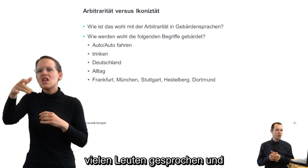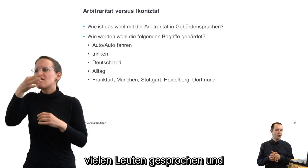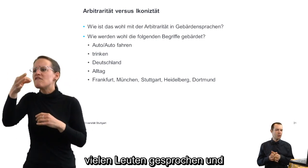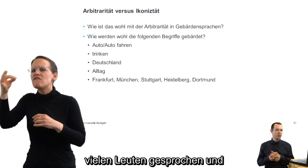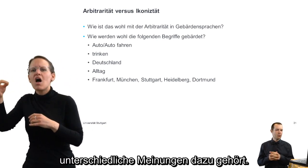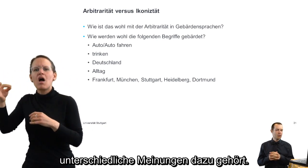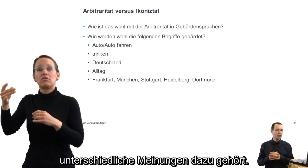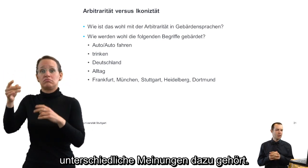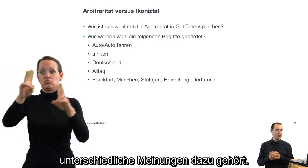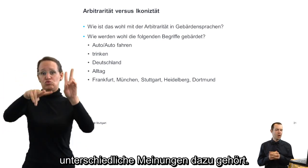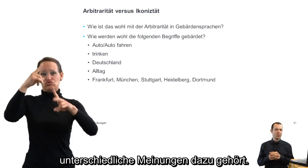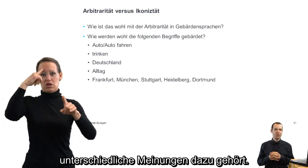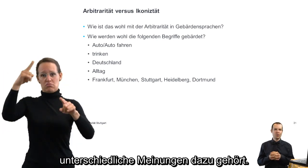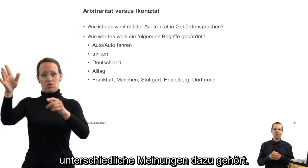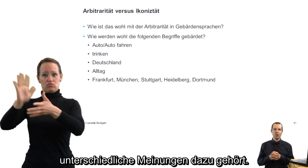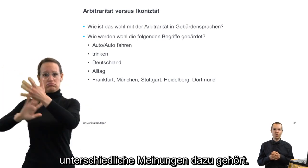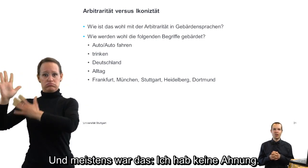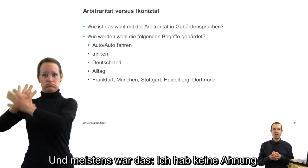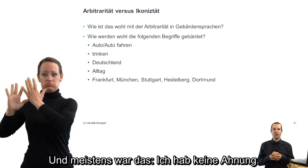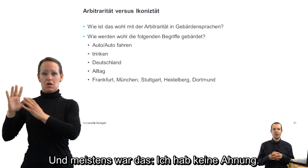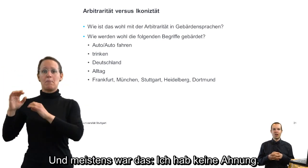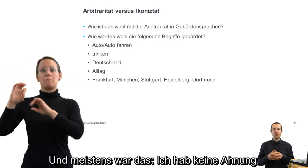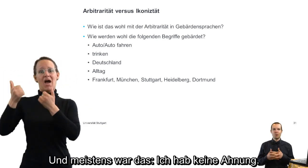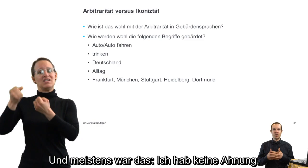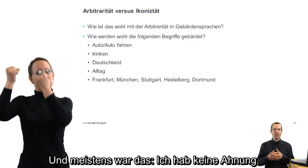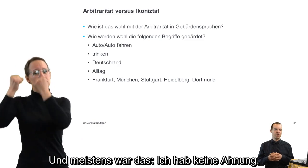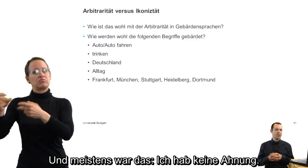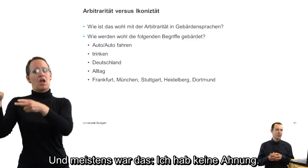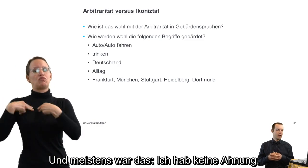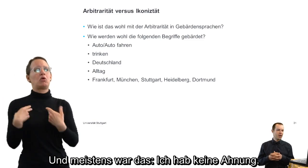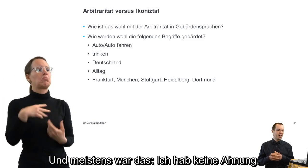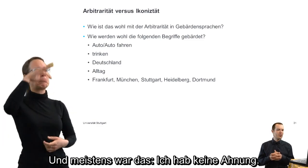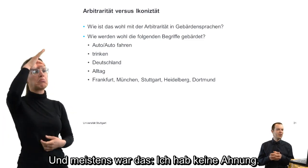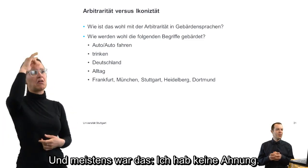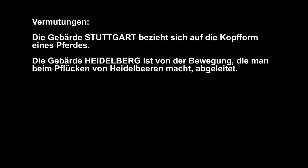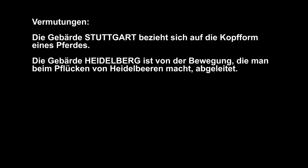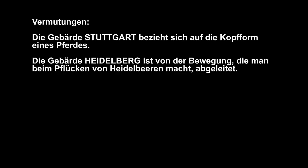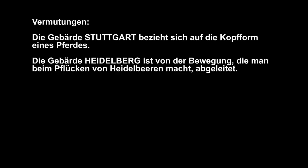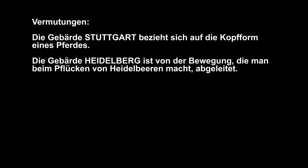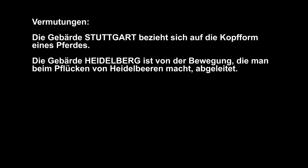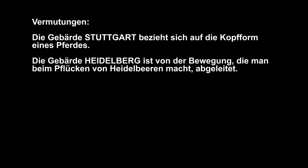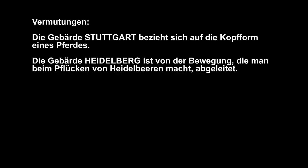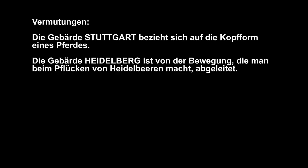Leuten gesprochen und unterschiedliche Meinungen dazu gehört. Und meistens war es, ich habe keine Ahnung.